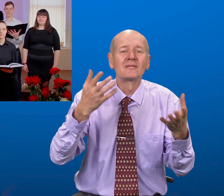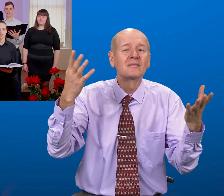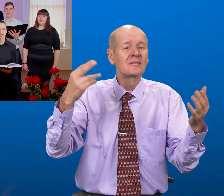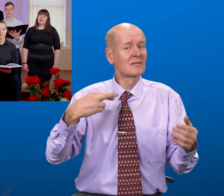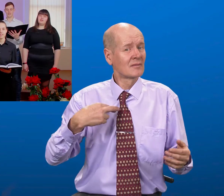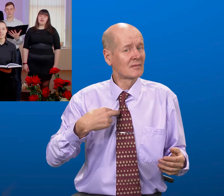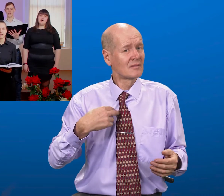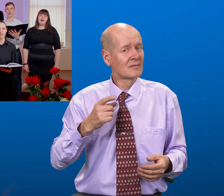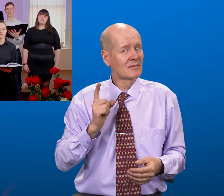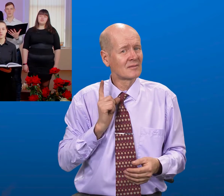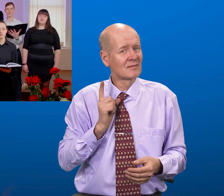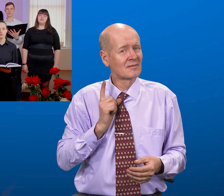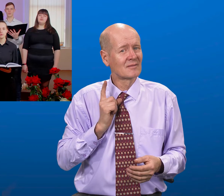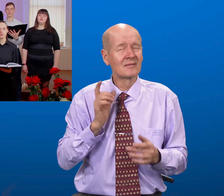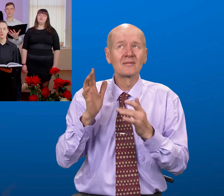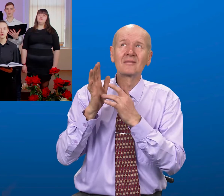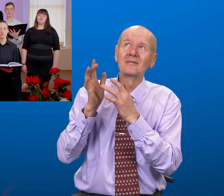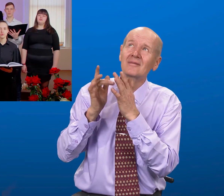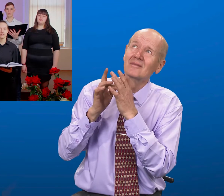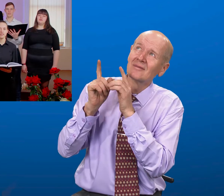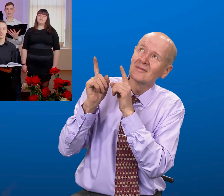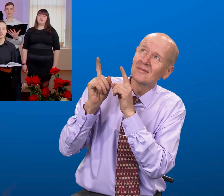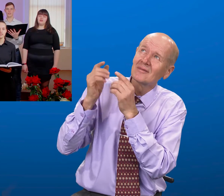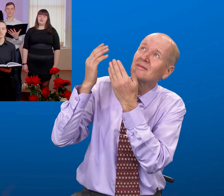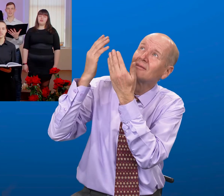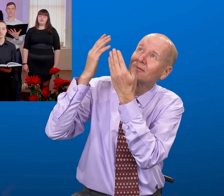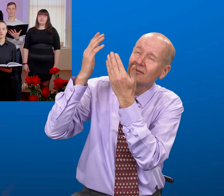рассвет. Я жду,